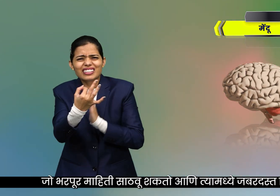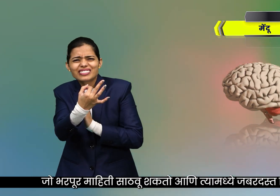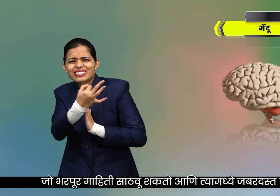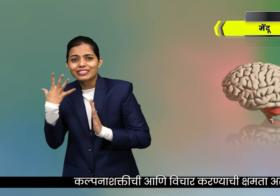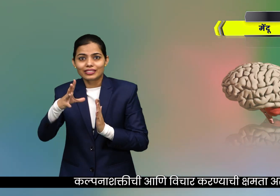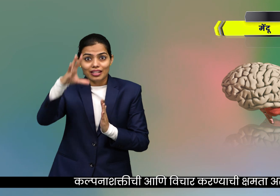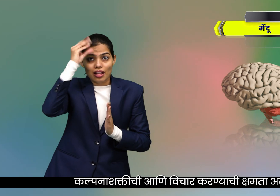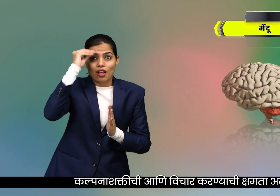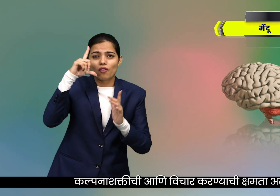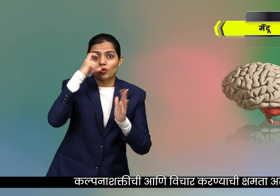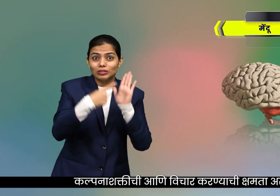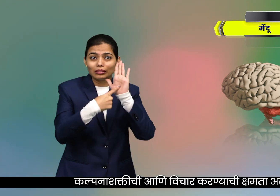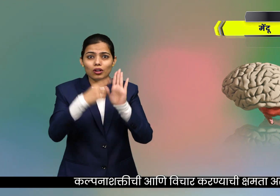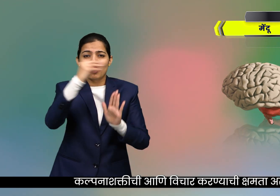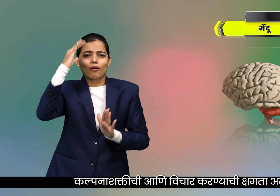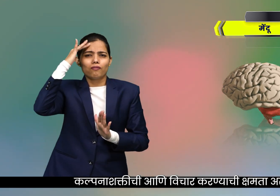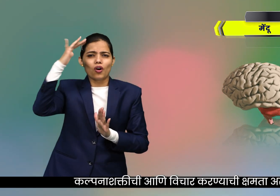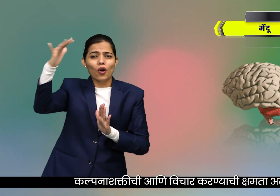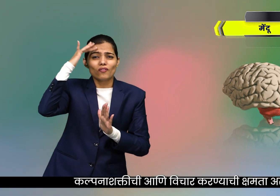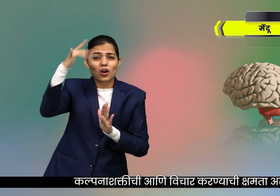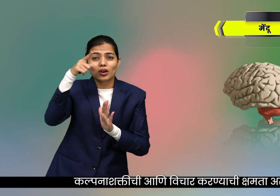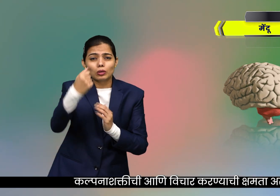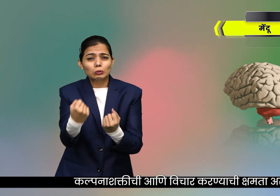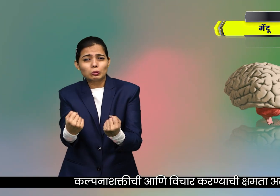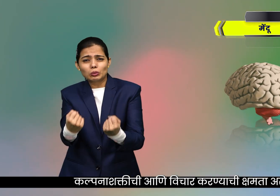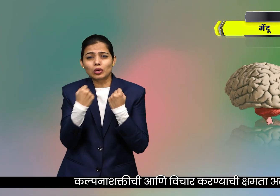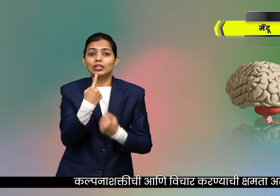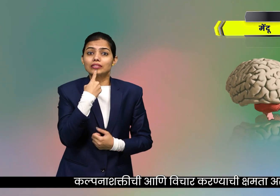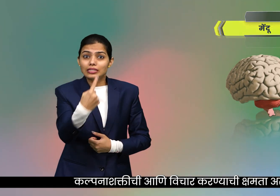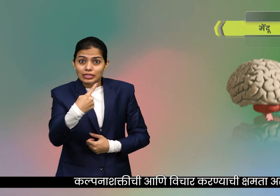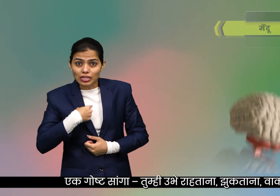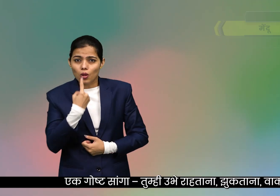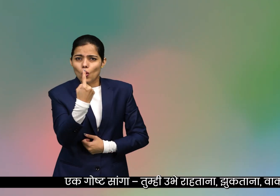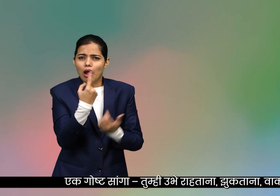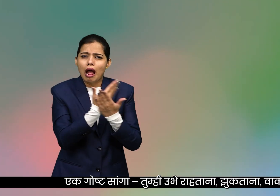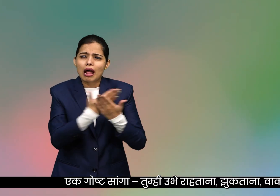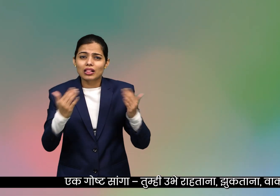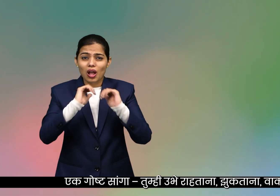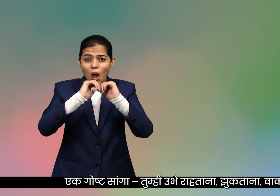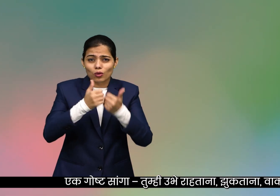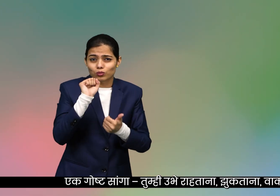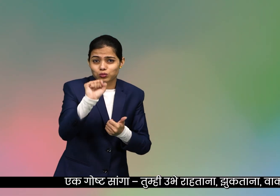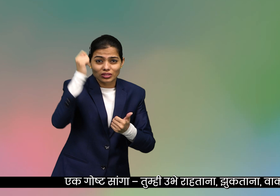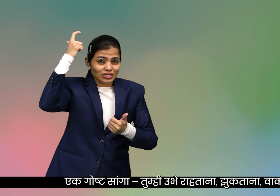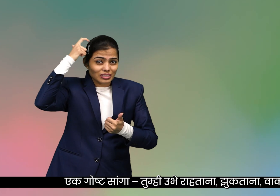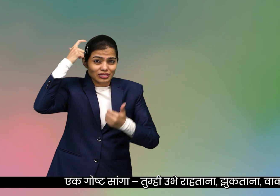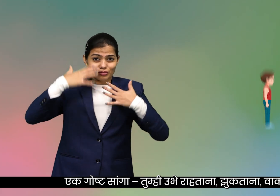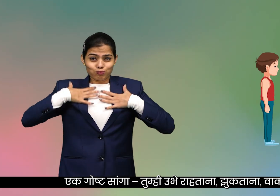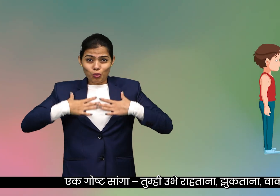शिकण्याची, कल्पनाशक्तीची आणि विचार करण्याची क्षमता असते. एक गोष्ट सांगा, तुम्ही उभे राहताना,